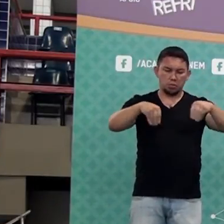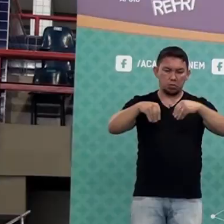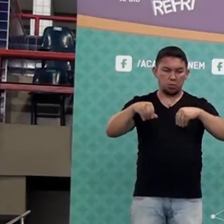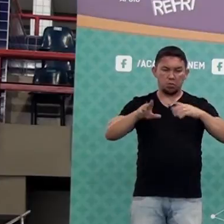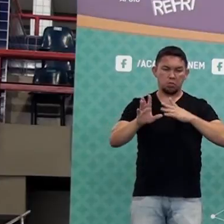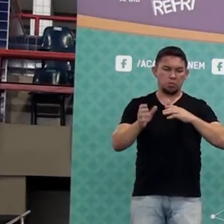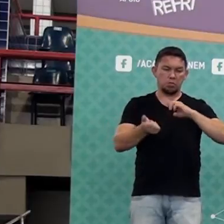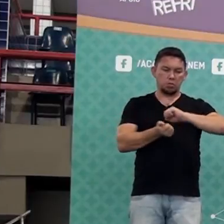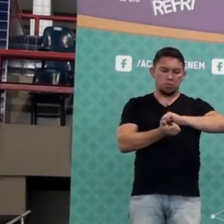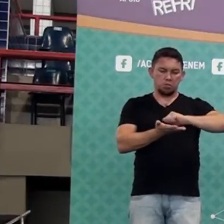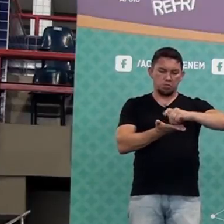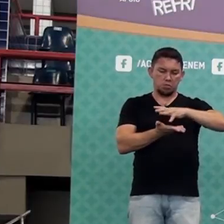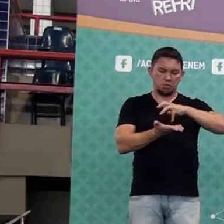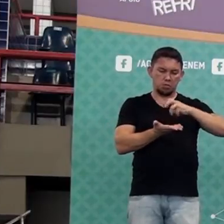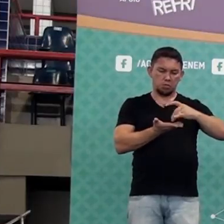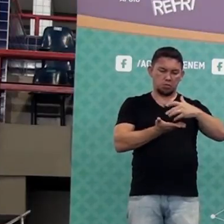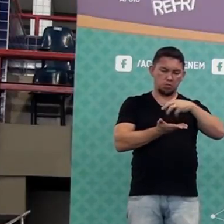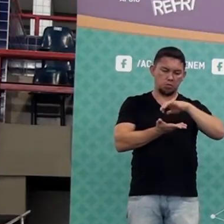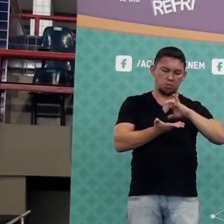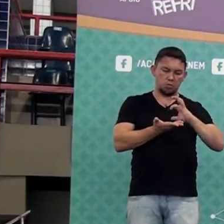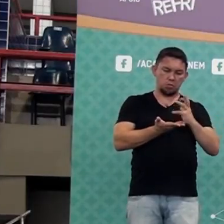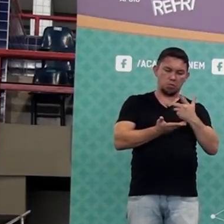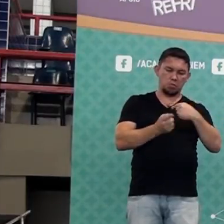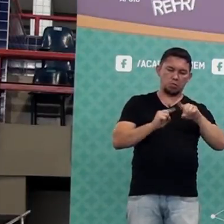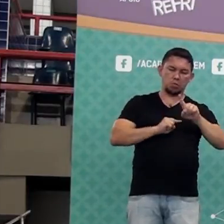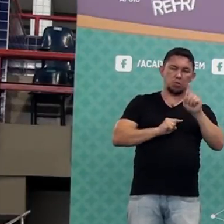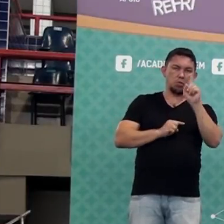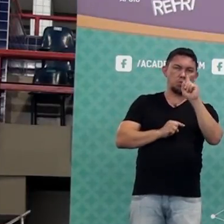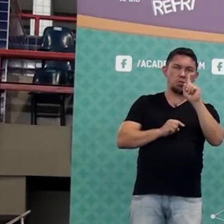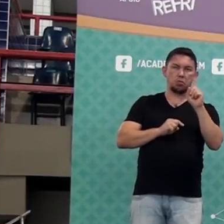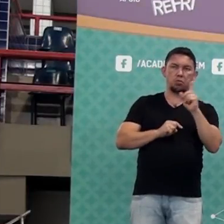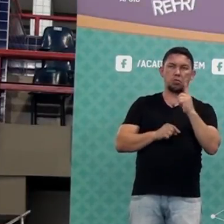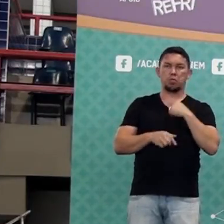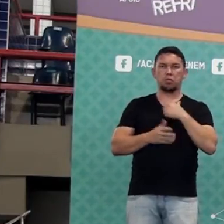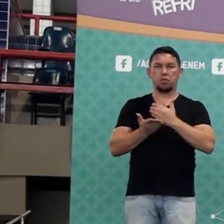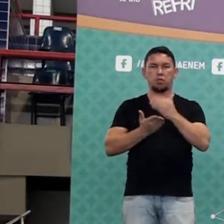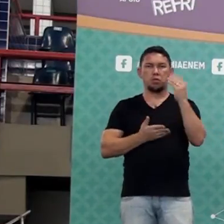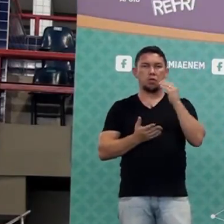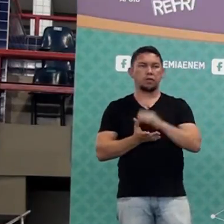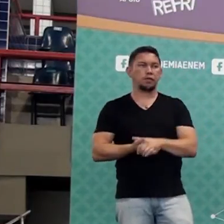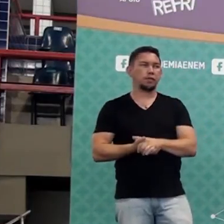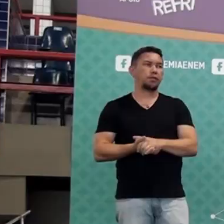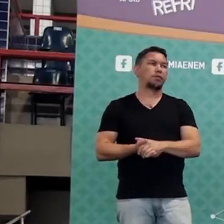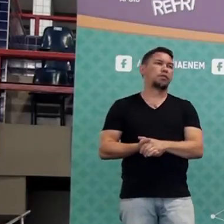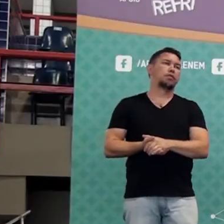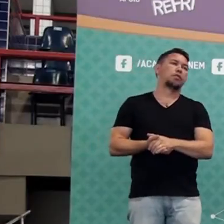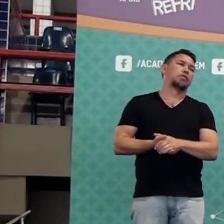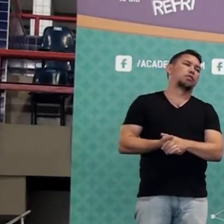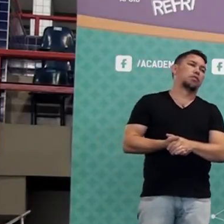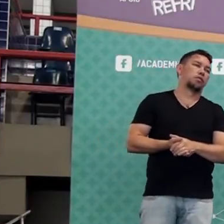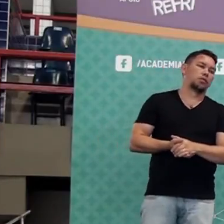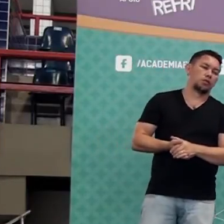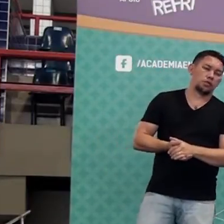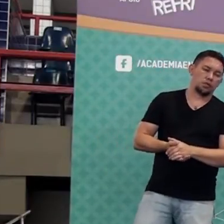não tem nada a ver com energia nuclear, tá bom? Então vamos seguir aqui.